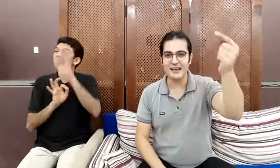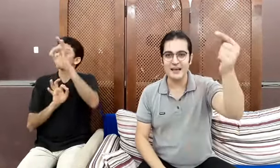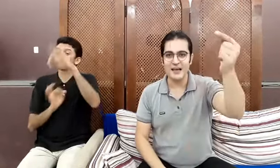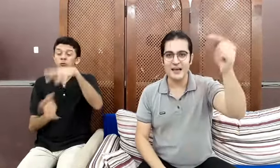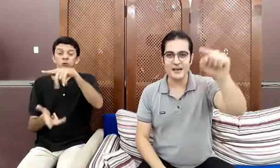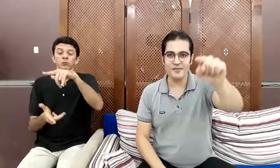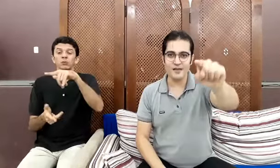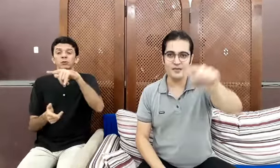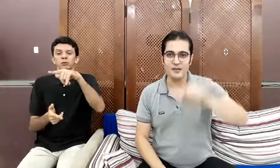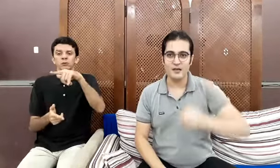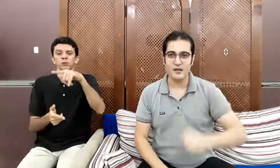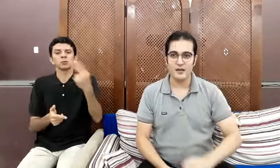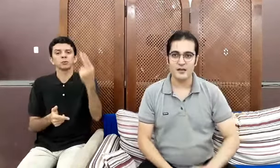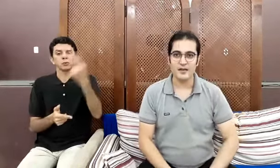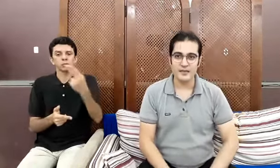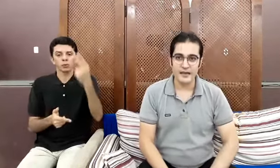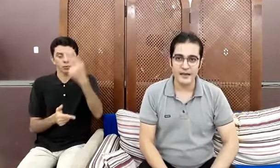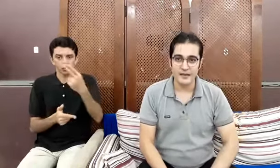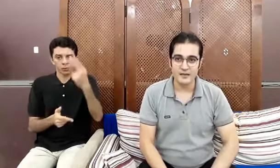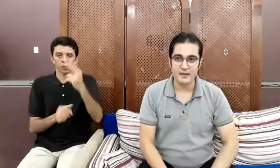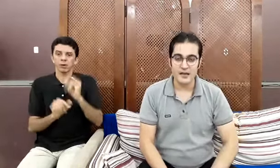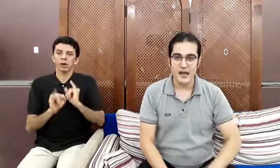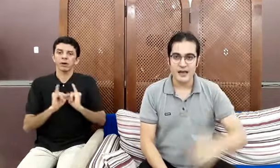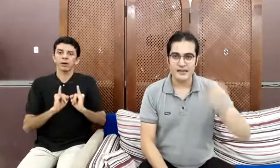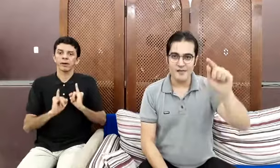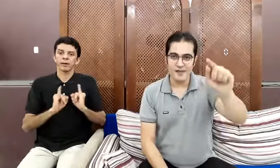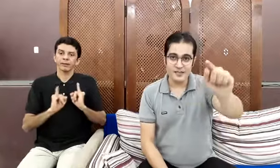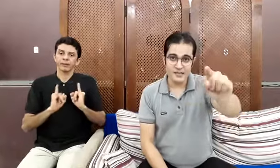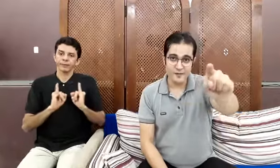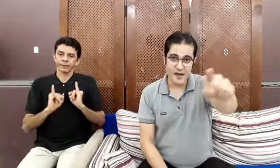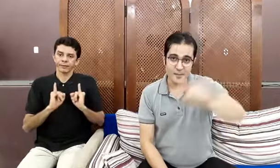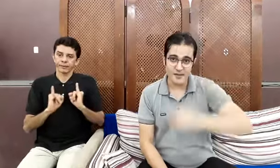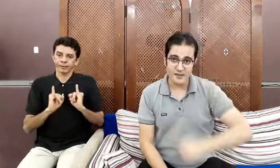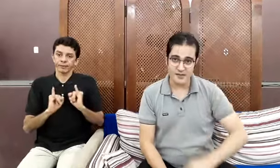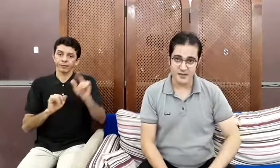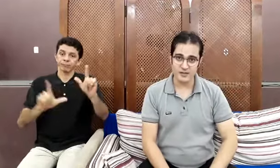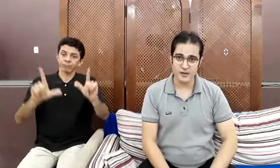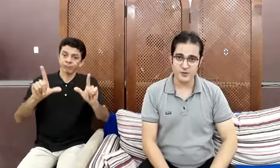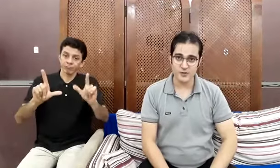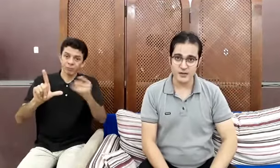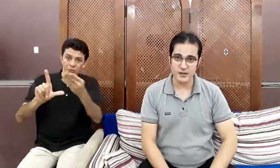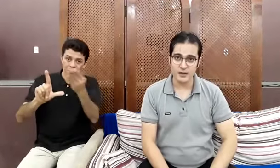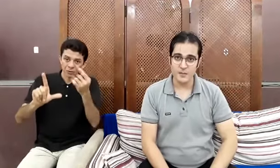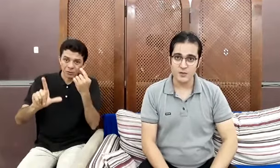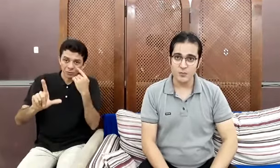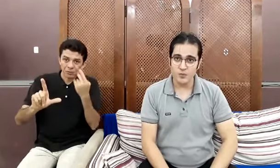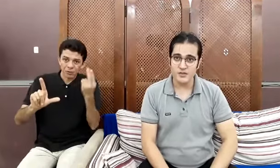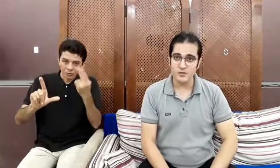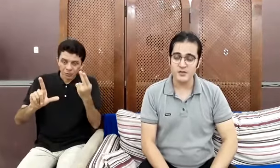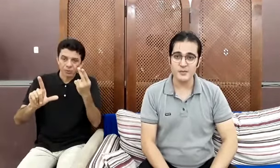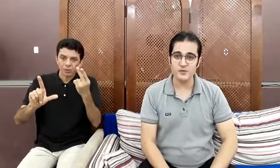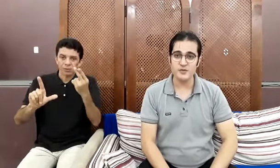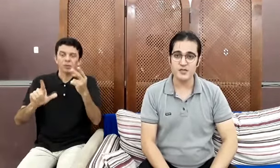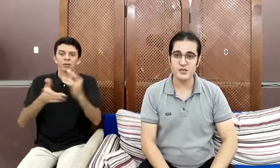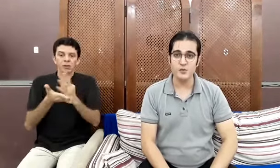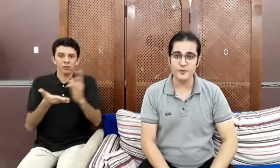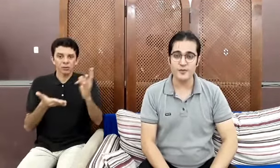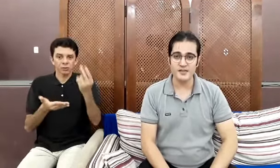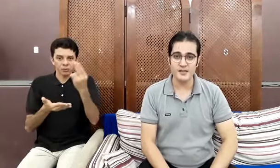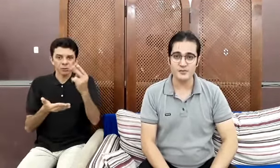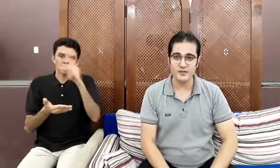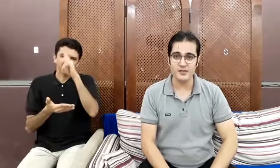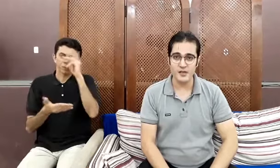terra, através da internet, através dessa ferramentazinha que a gente está usando aqui. Muitas e muitas pessoas estão